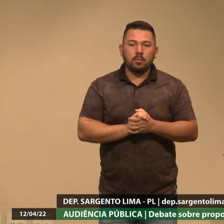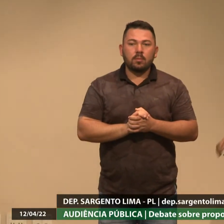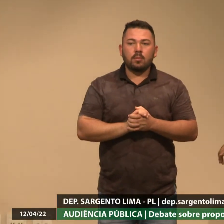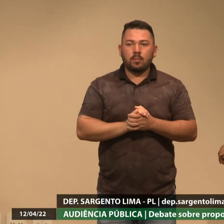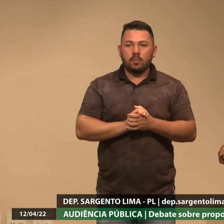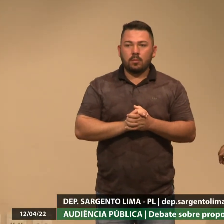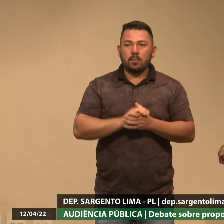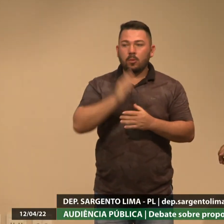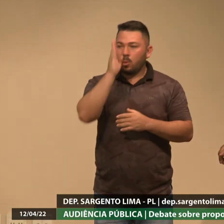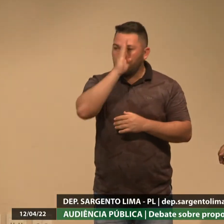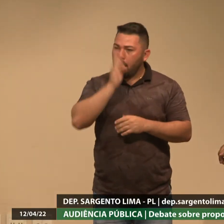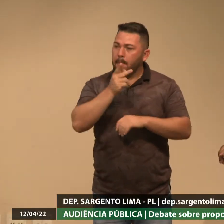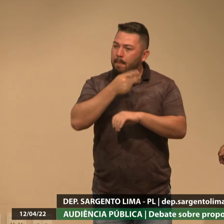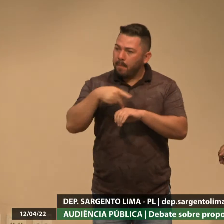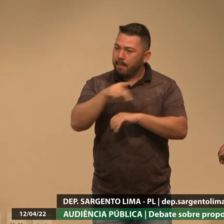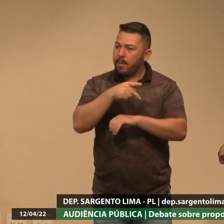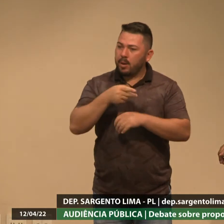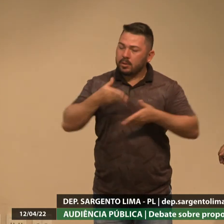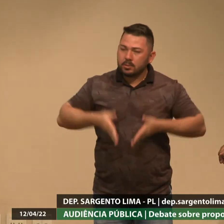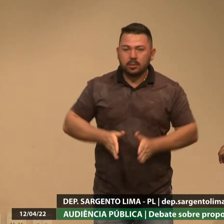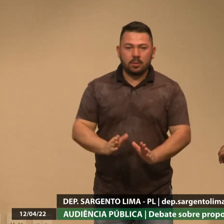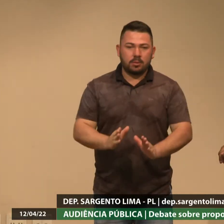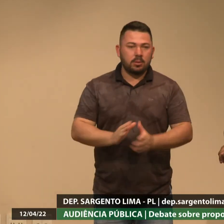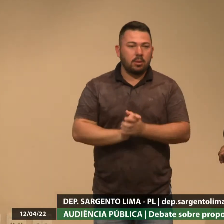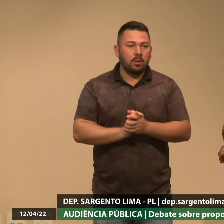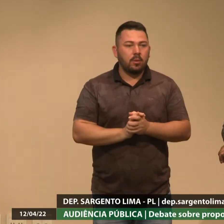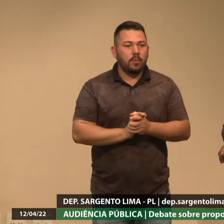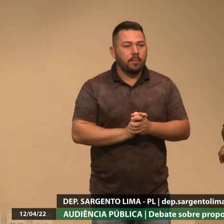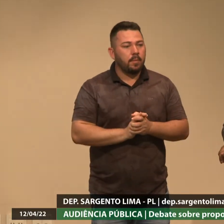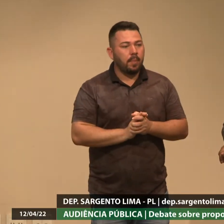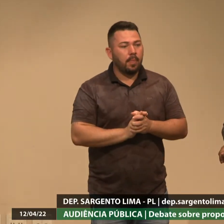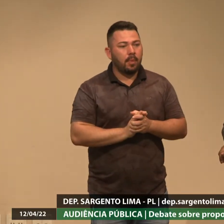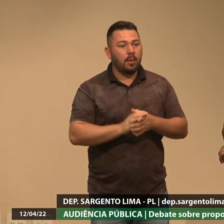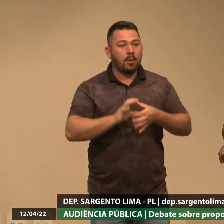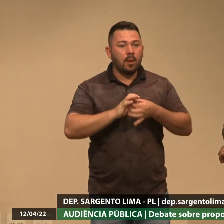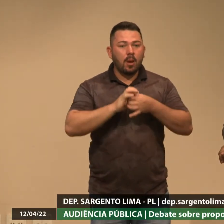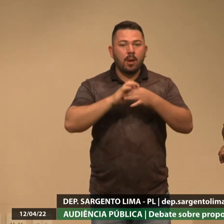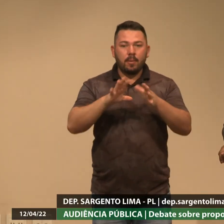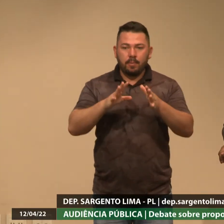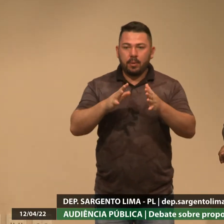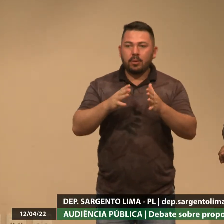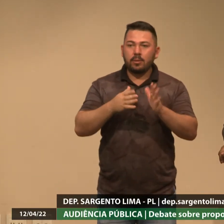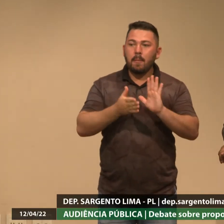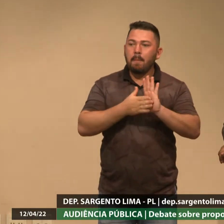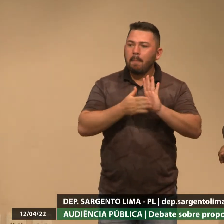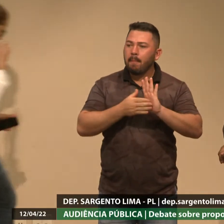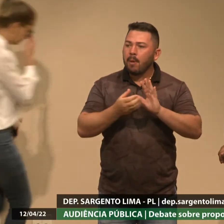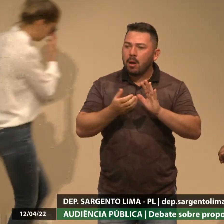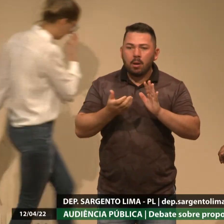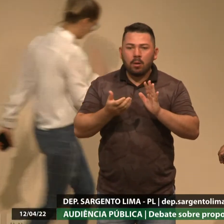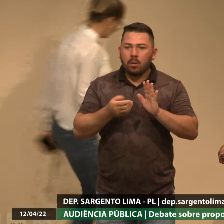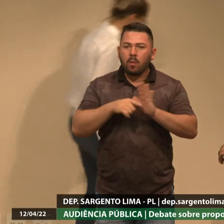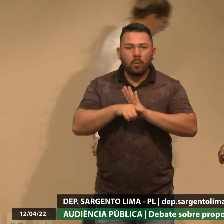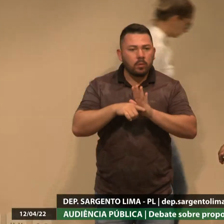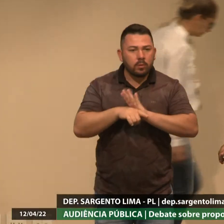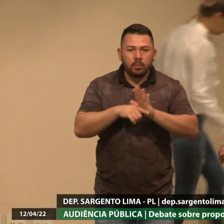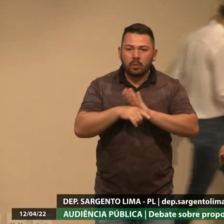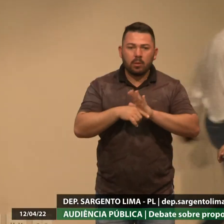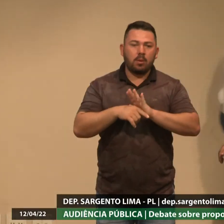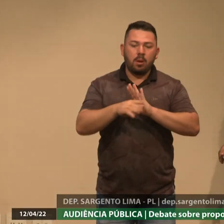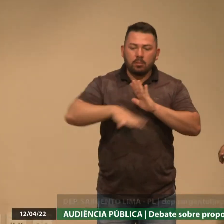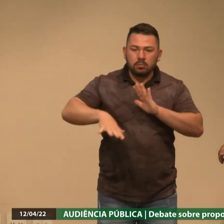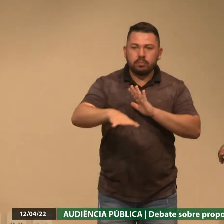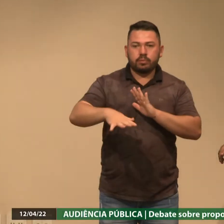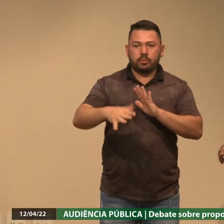país que você nasceu bom e nós podemos abrir mão de explorar esse tipo de coisa eu não acredito que